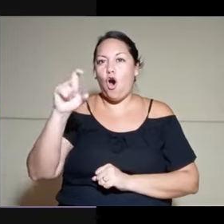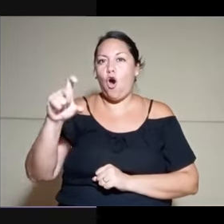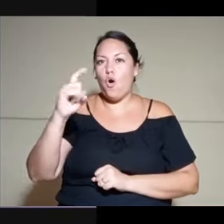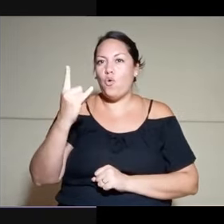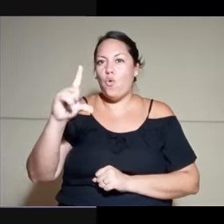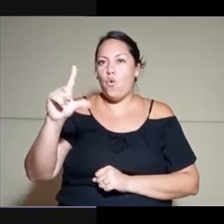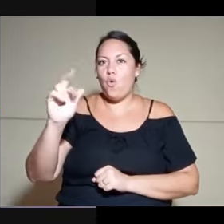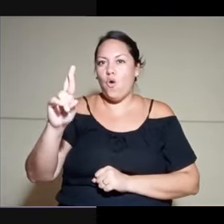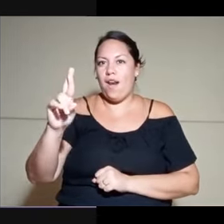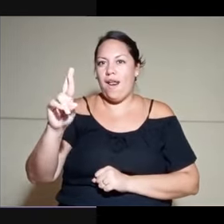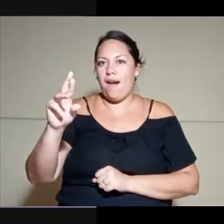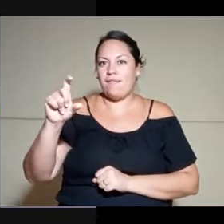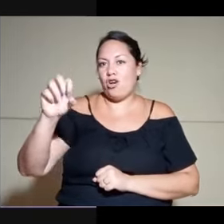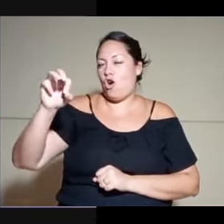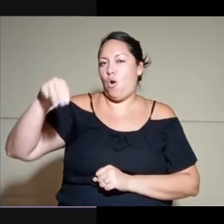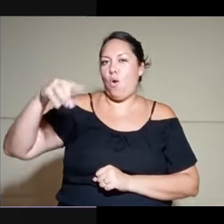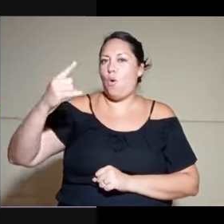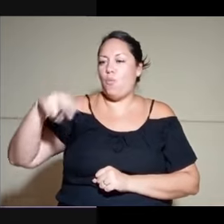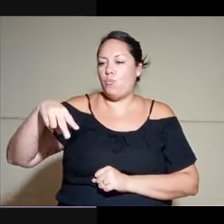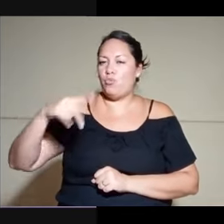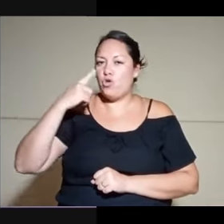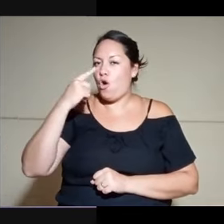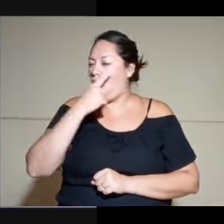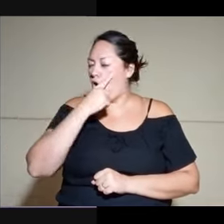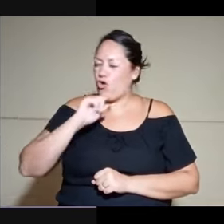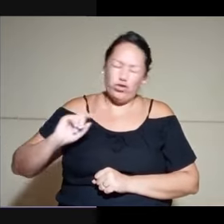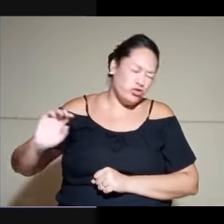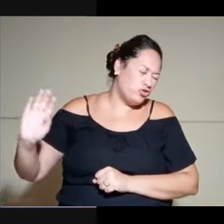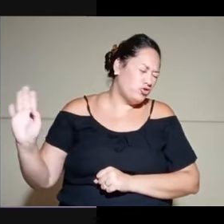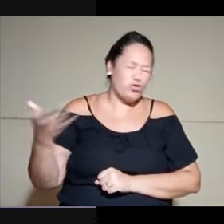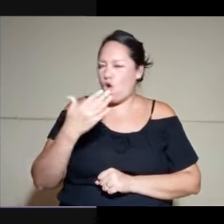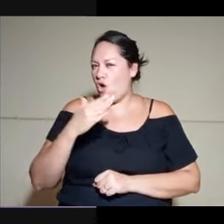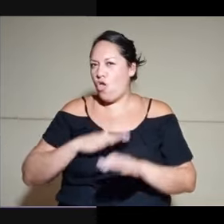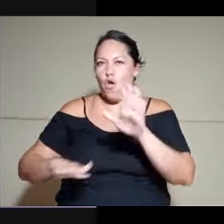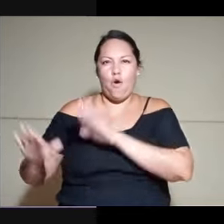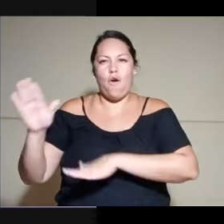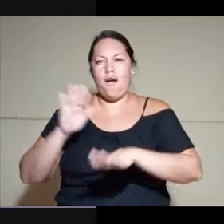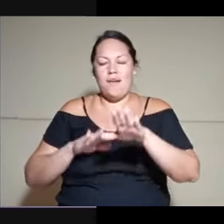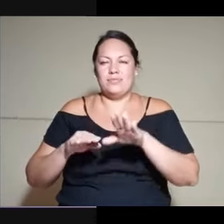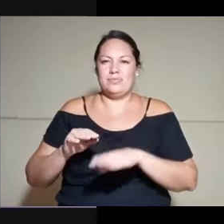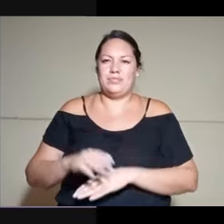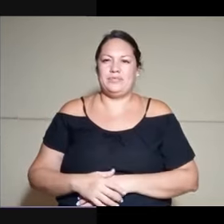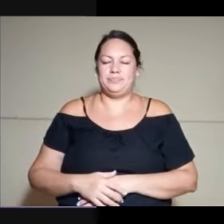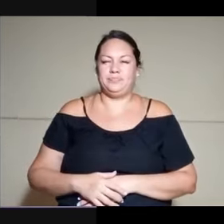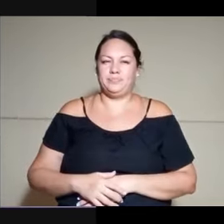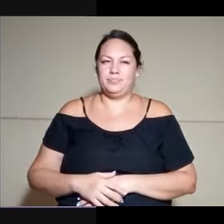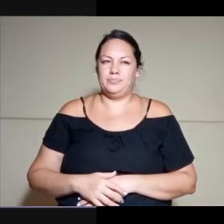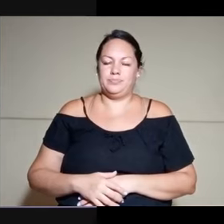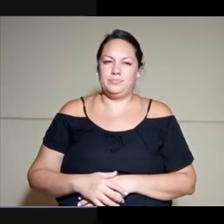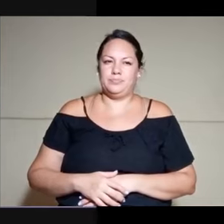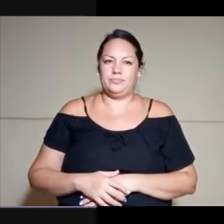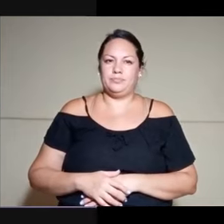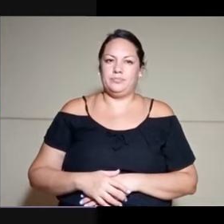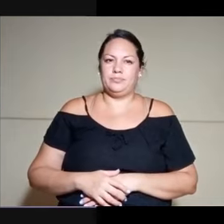Y luego tenemos el nervio motor ocular común, o el par craneal 3, que tiene fibras motoras que nos permiten todos los movimientos del ojo,